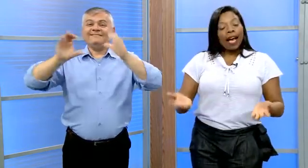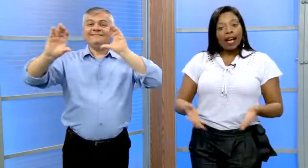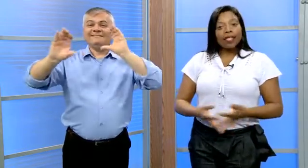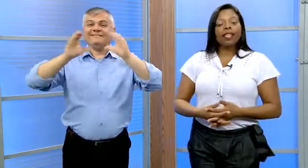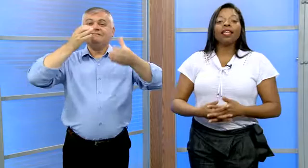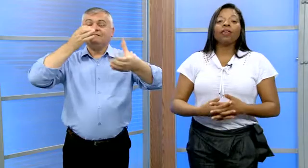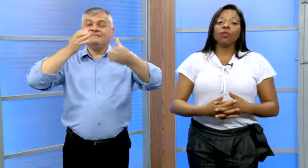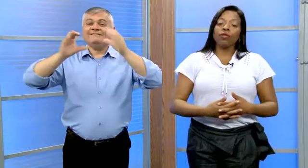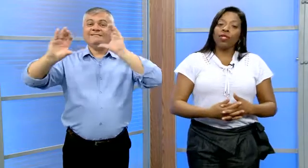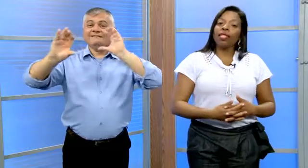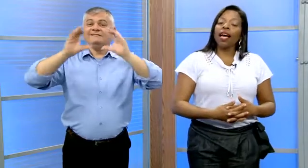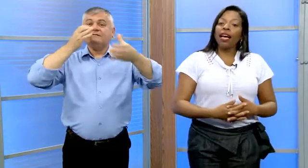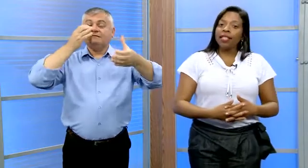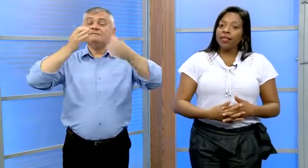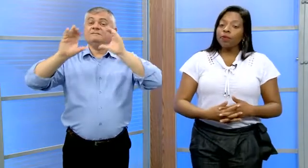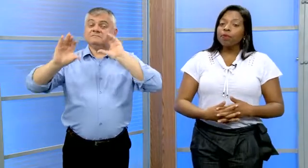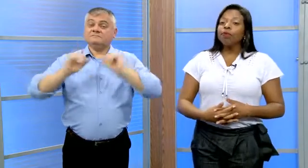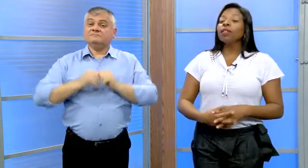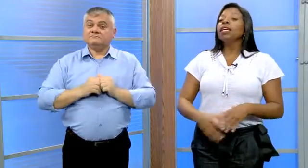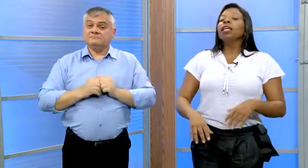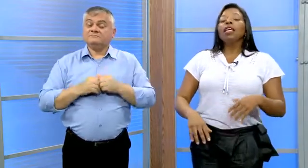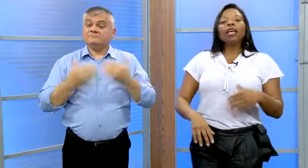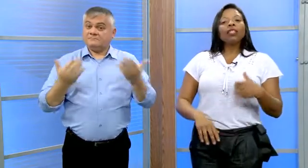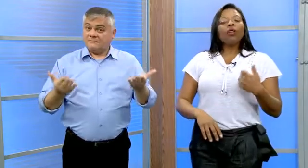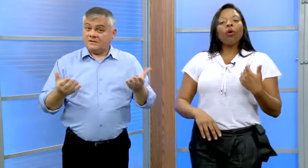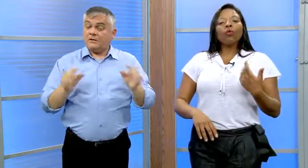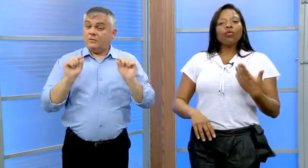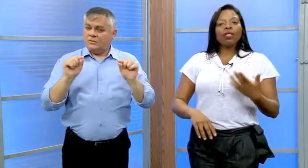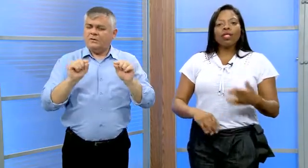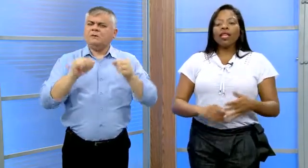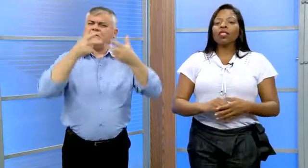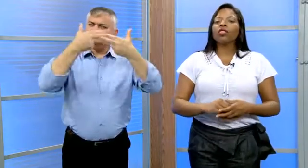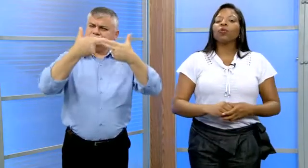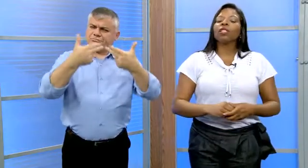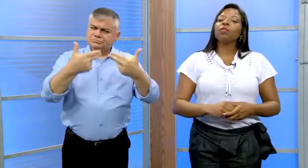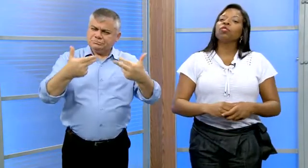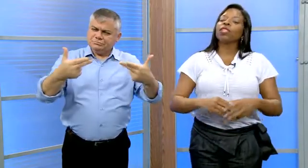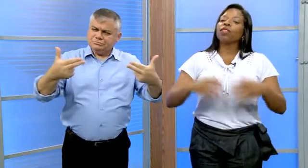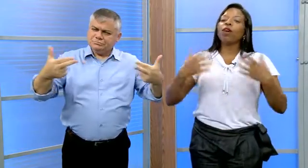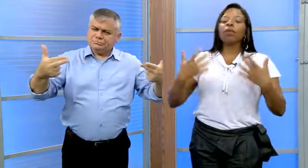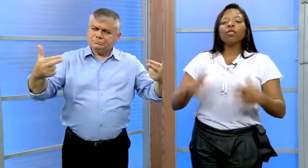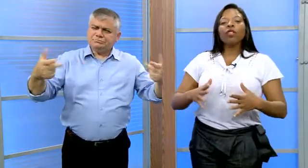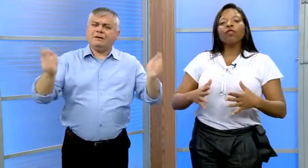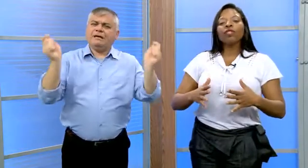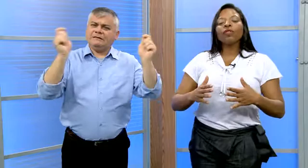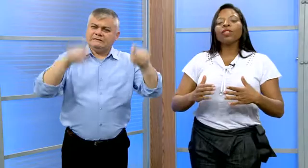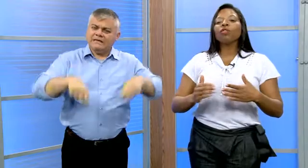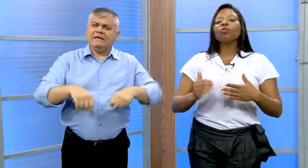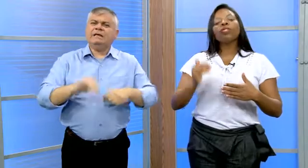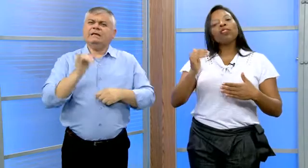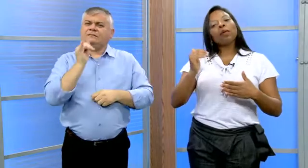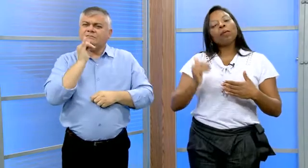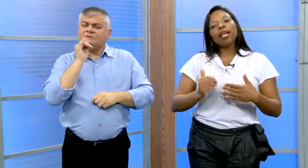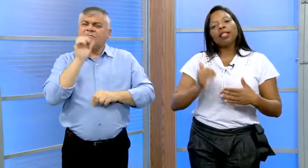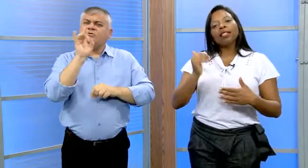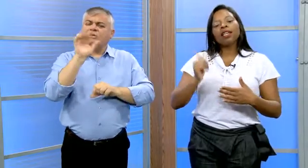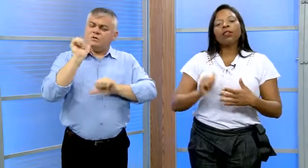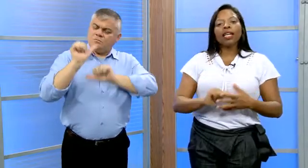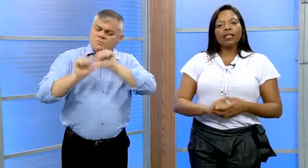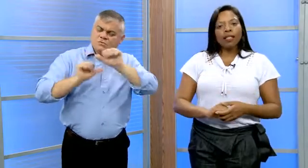Cantar seria um dos sinais. E entre outros sinais que nós poderíamos fazer com a mesma configuração, mudando apenas a